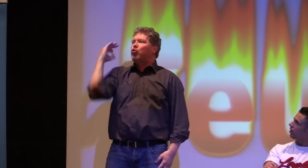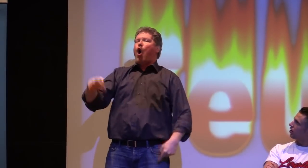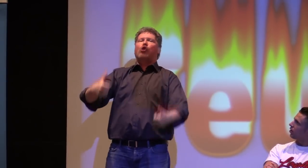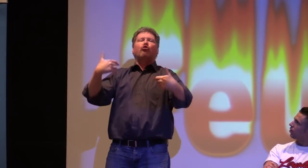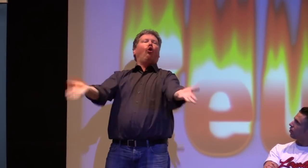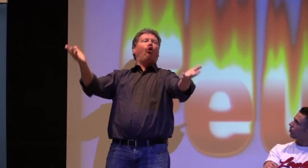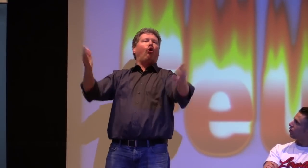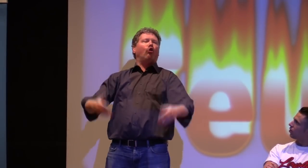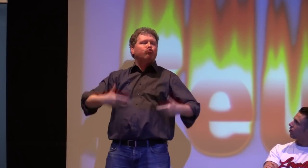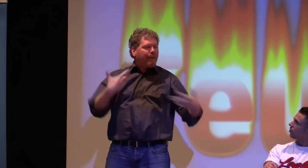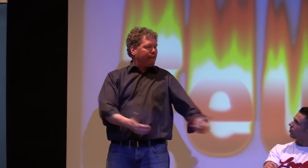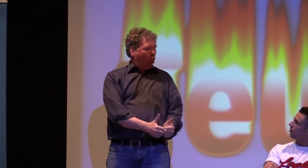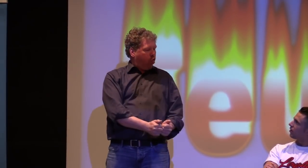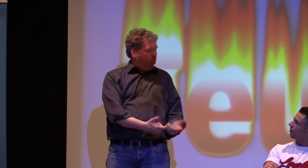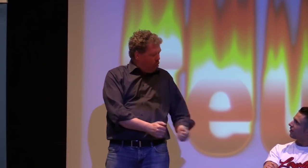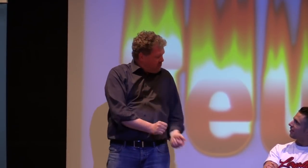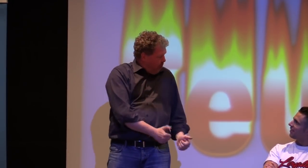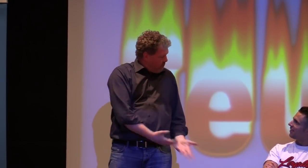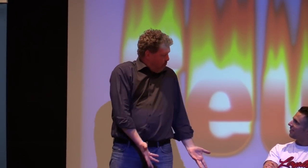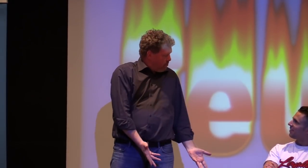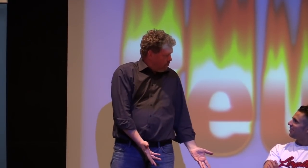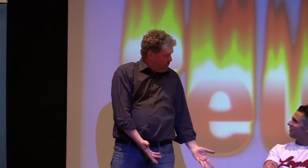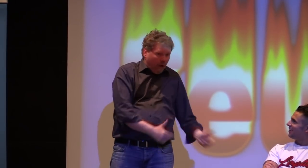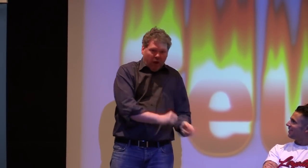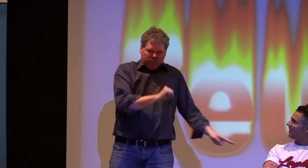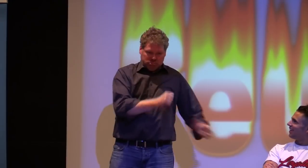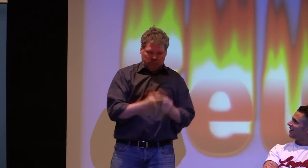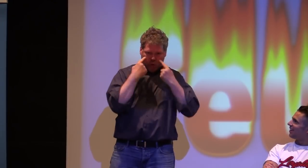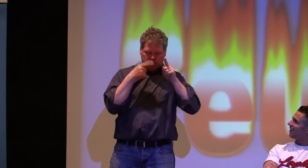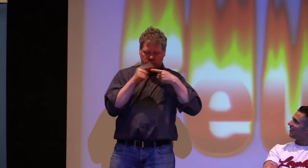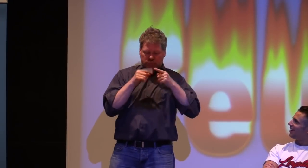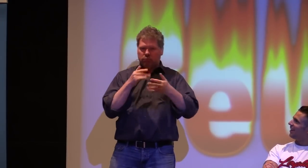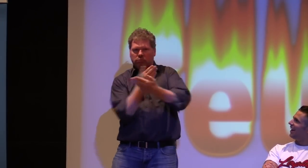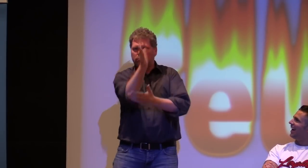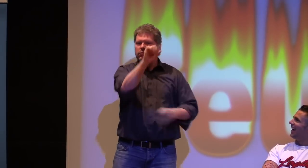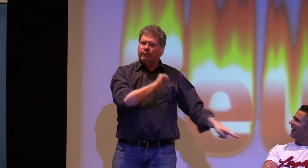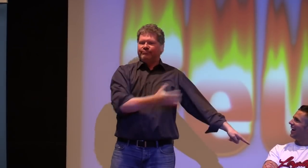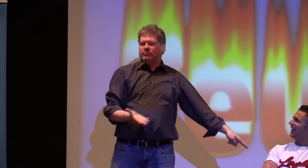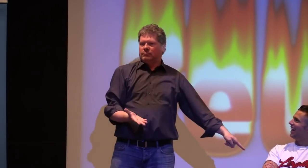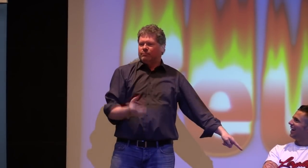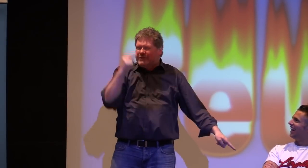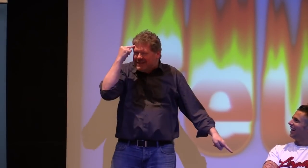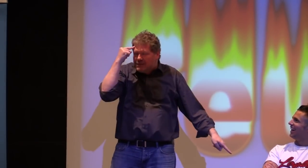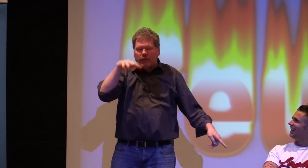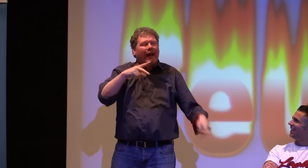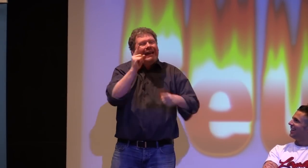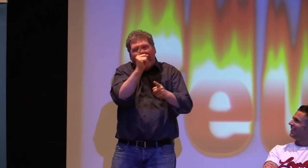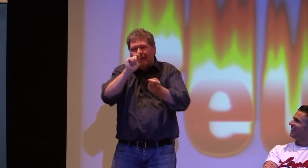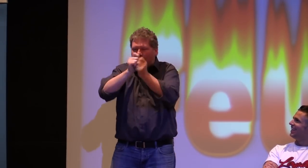ehrenamtliche Sachen machen und auch dankbar ist. Und ich stelle mir einfach die Frage, Kevin, du bist mit mir und sagst, ihr seid bequem, aber warum